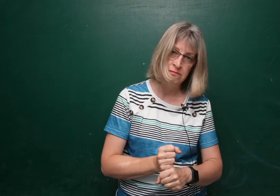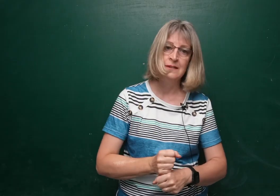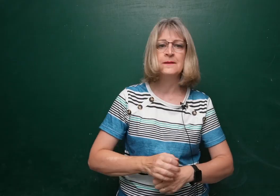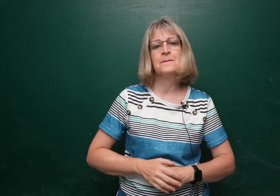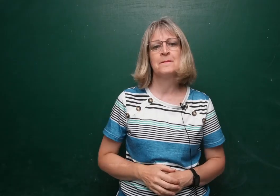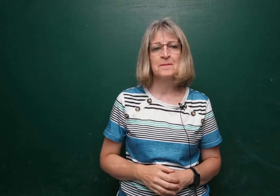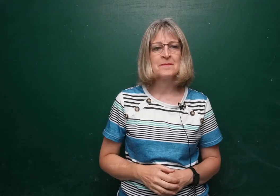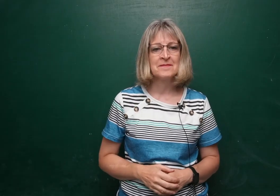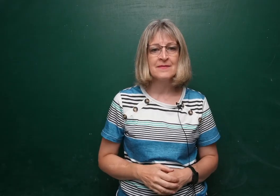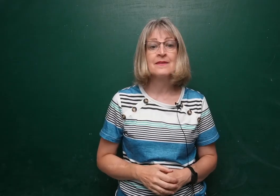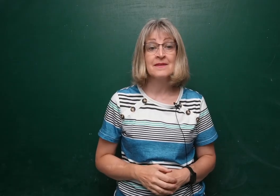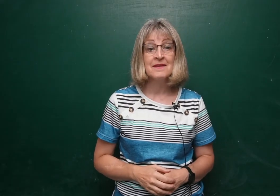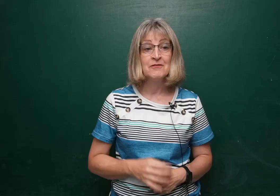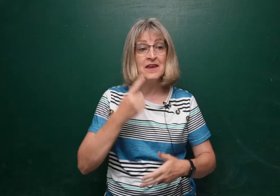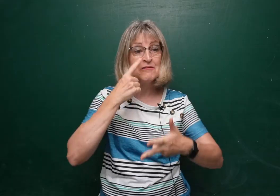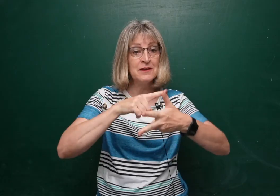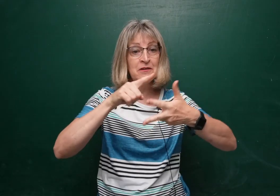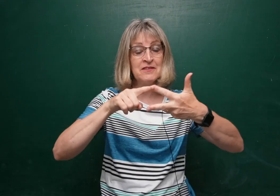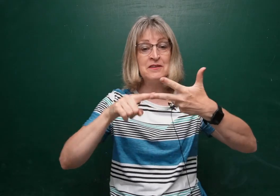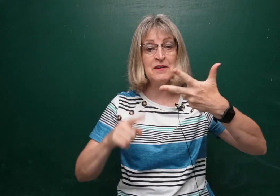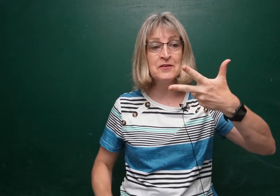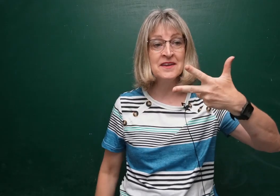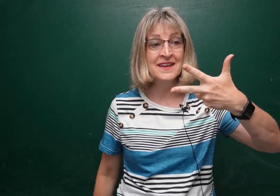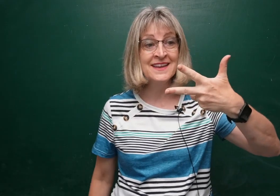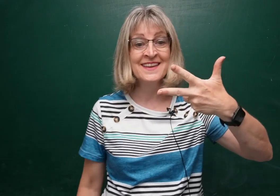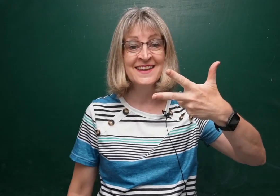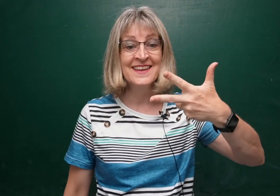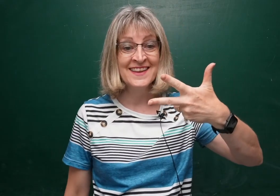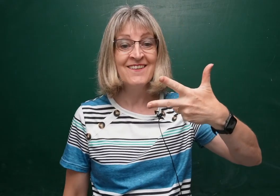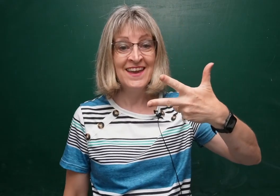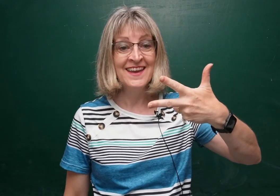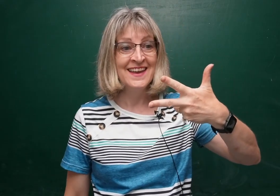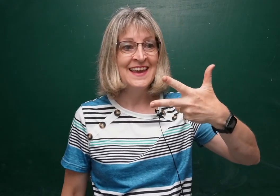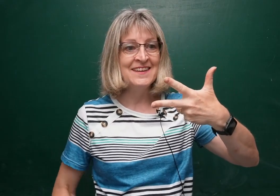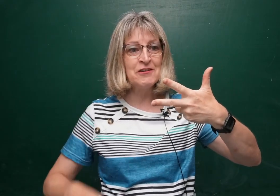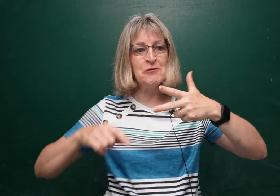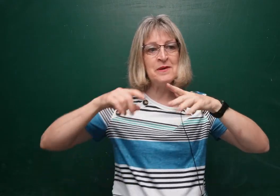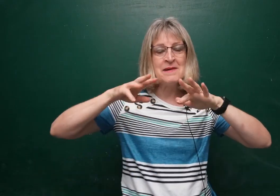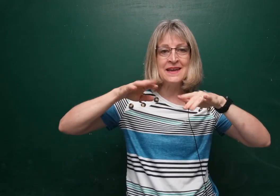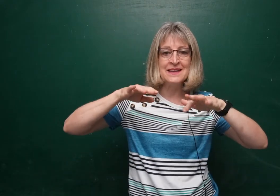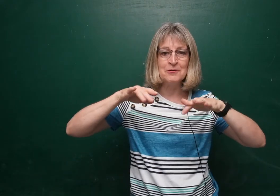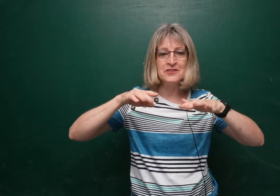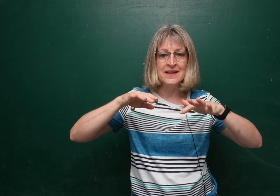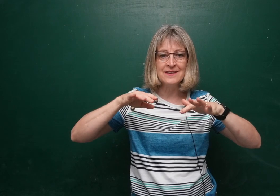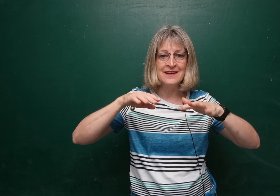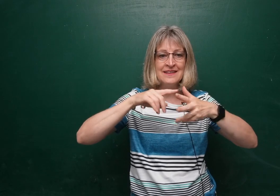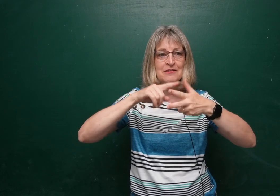Vous avez vu les 3 façons différentes? Ouais? Est-ce que vous pouvez marquer dans le chat la